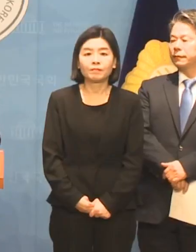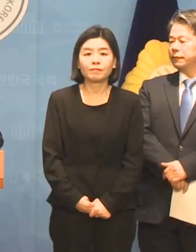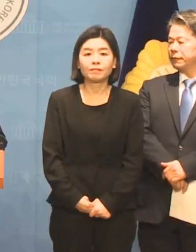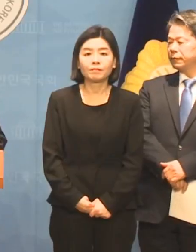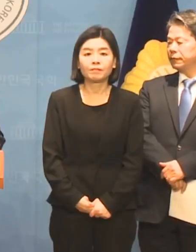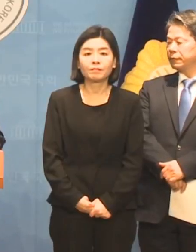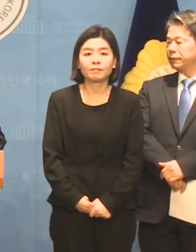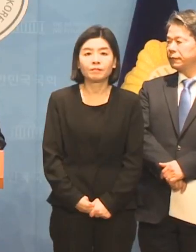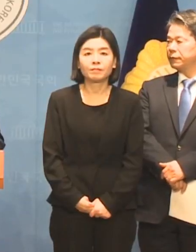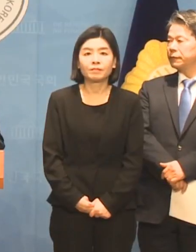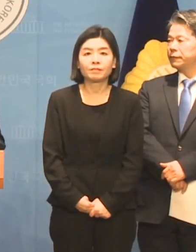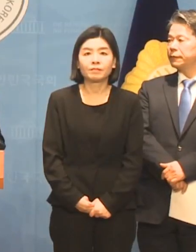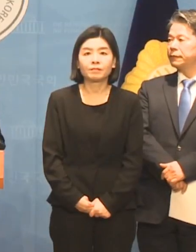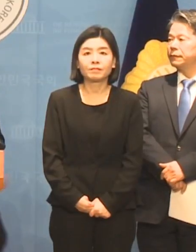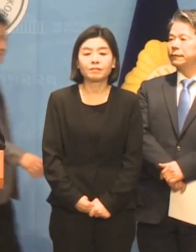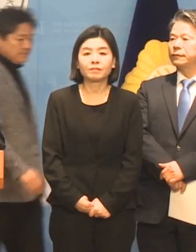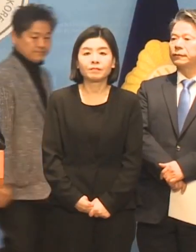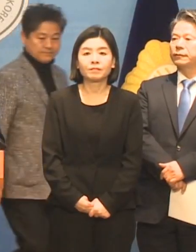시작하겠습니다.